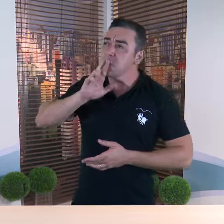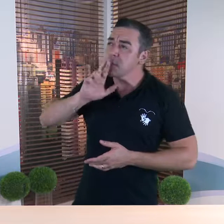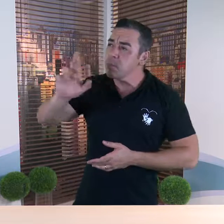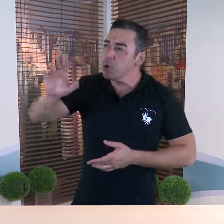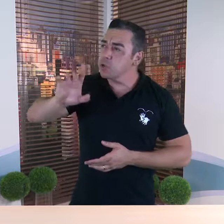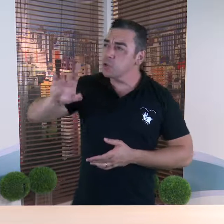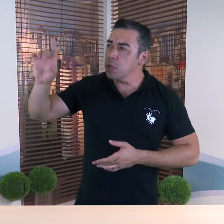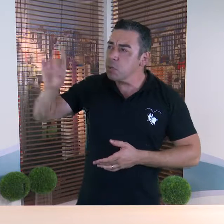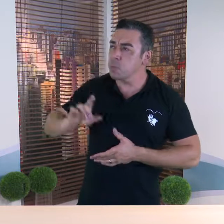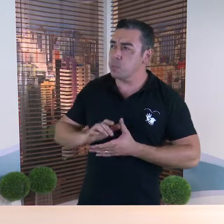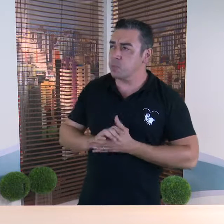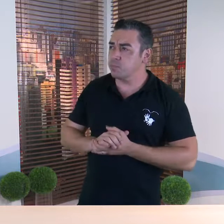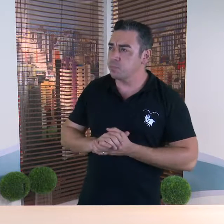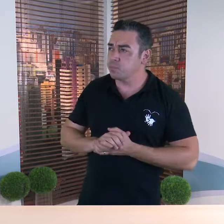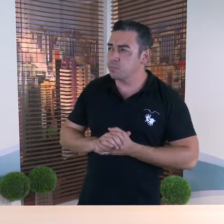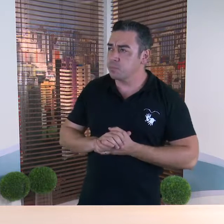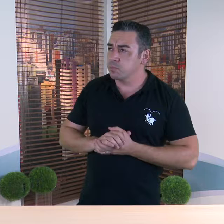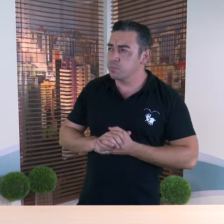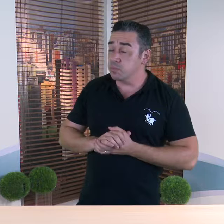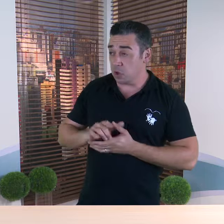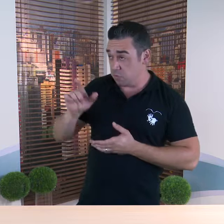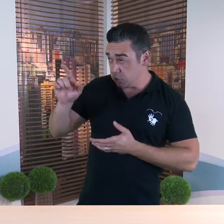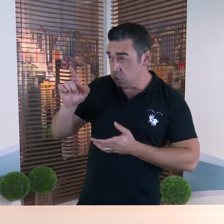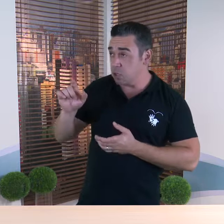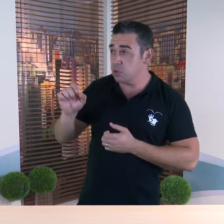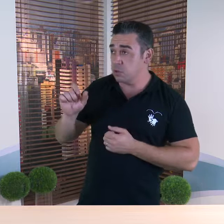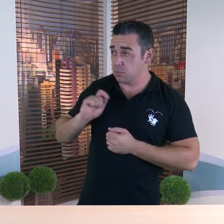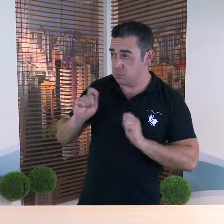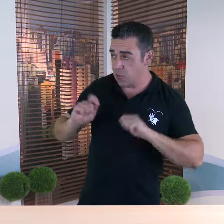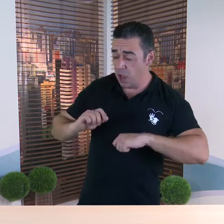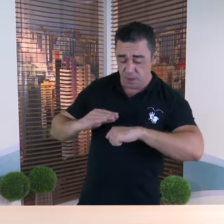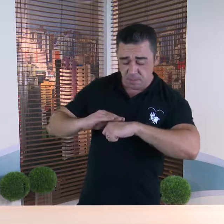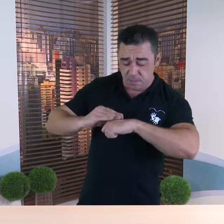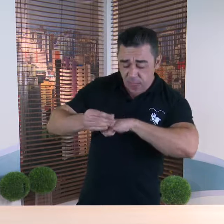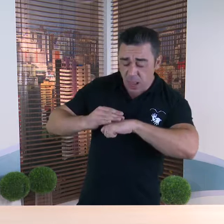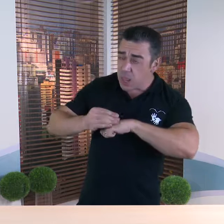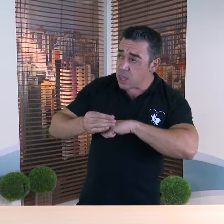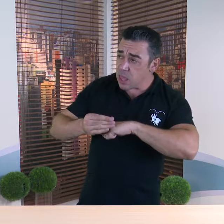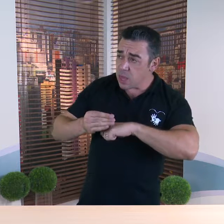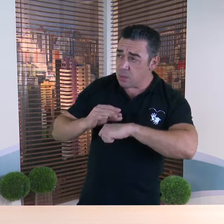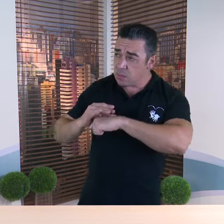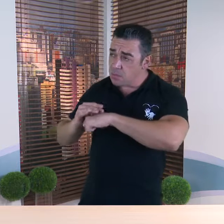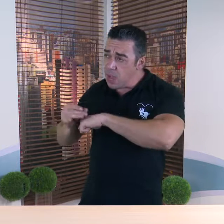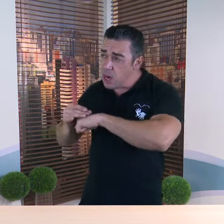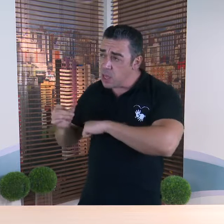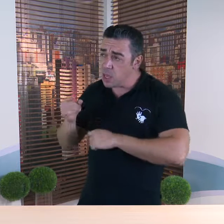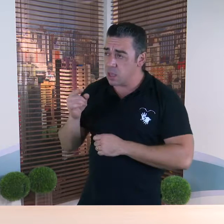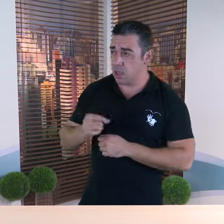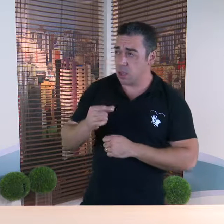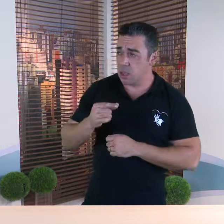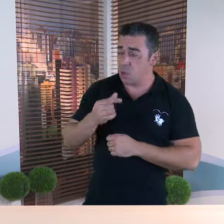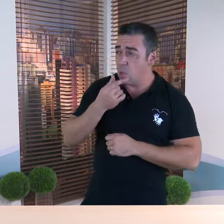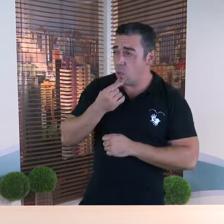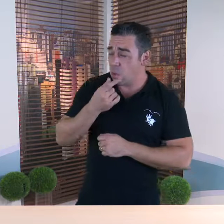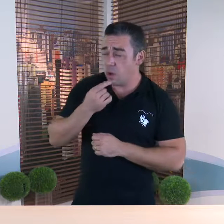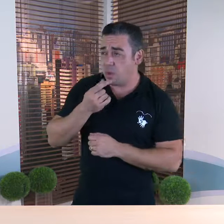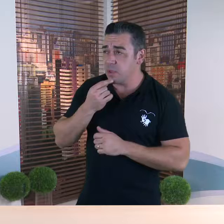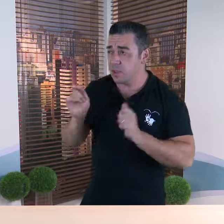Satanás respondeu ao Senhor e disse: Pele por pele, e tudo quanto o homem